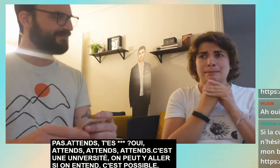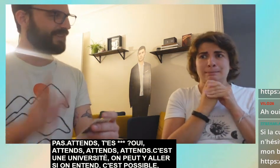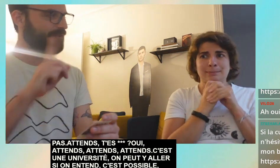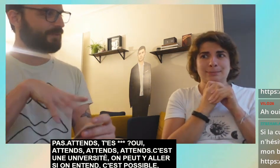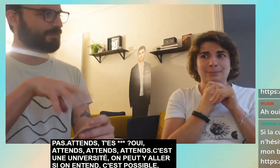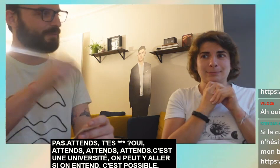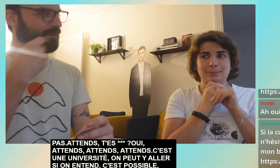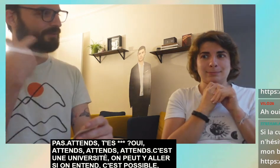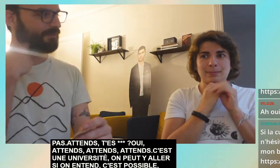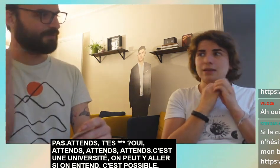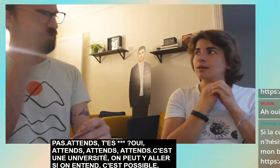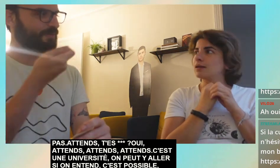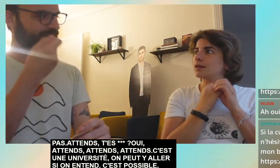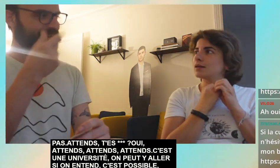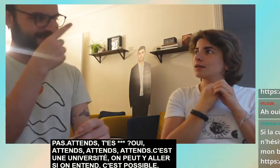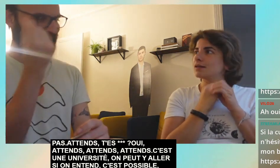Ah, j'aurais dû prendre du coup mon sweat.